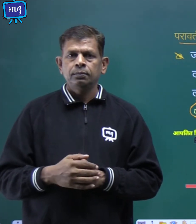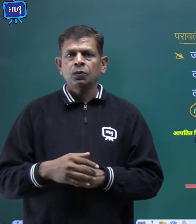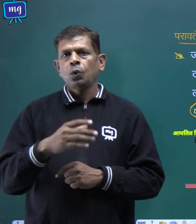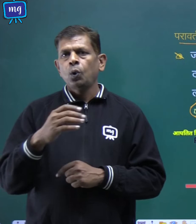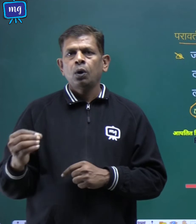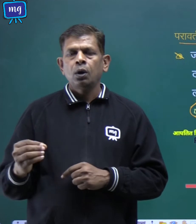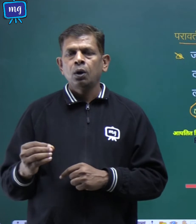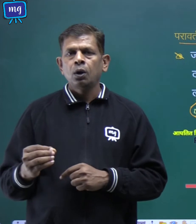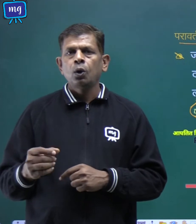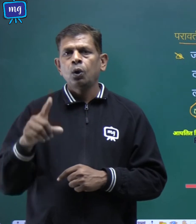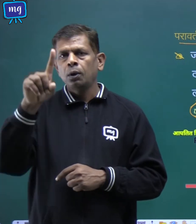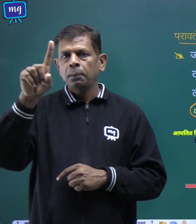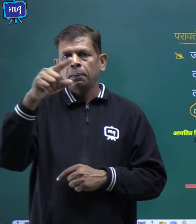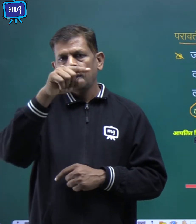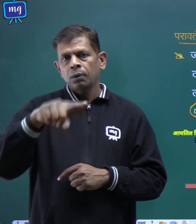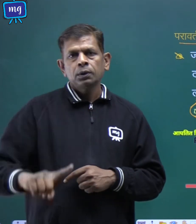और परावर्तित किरण